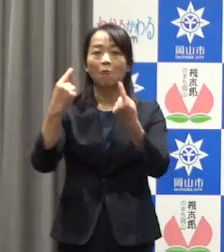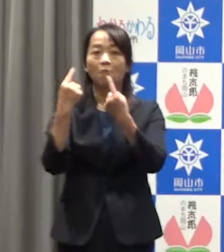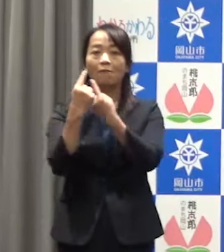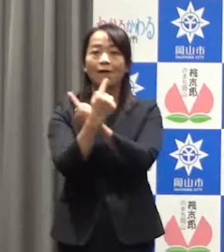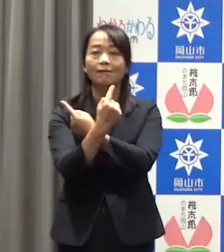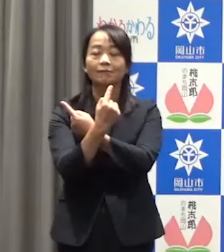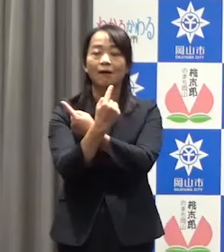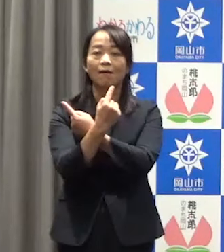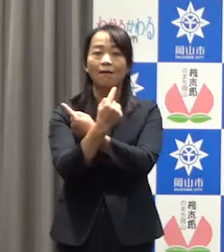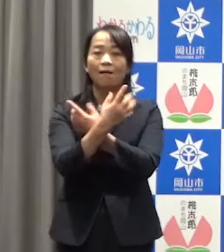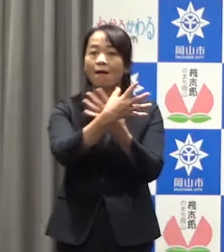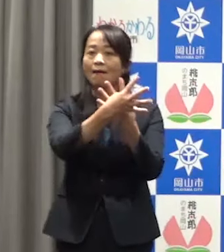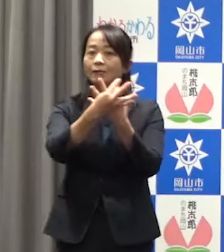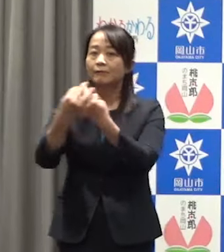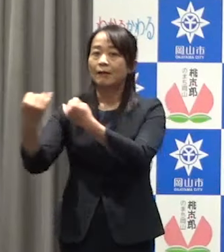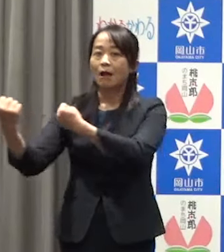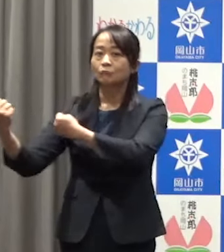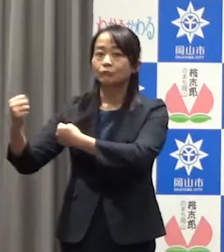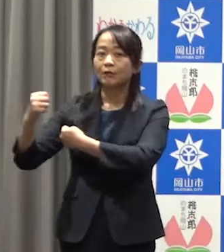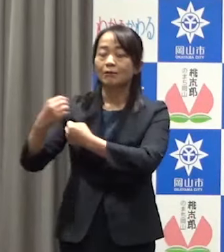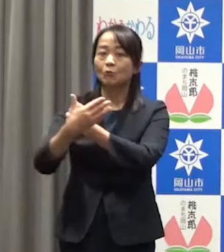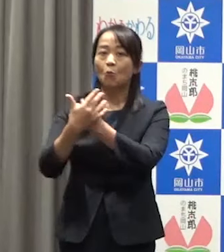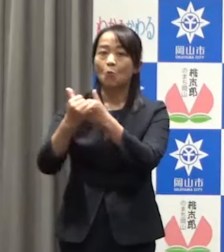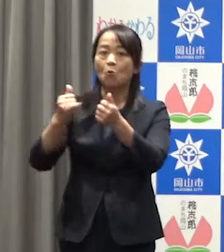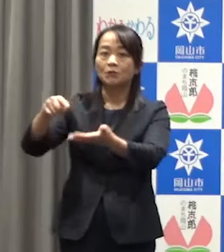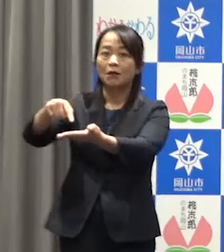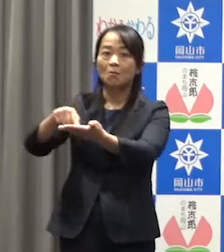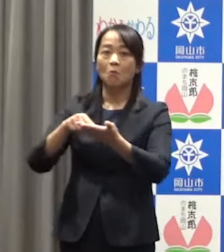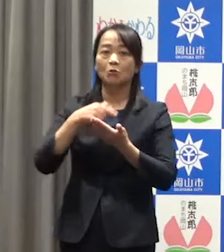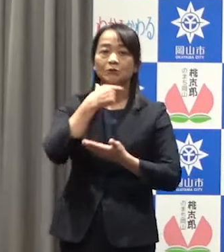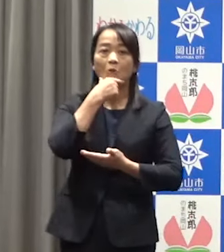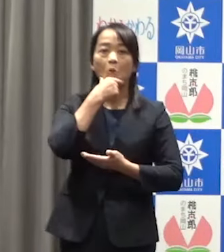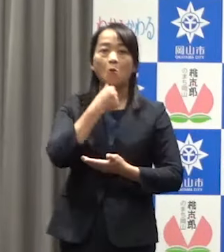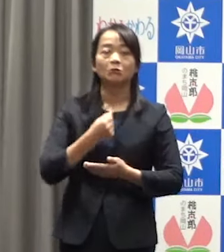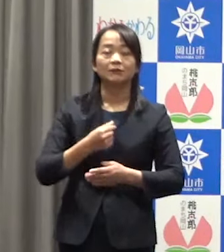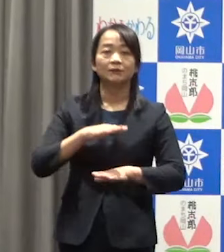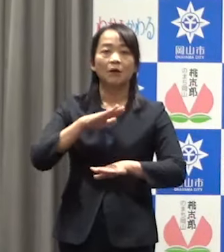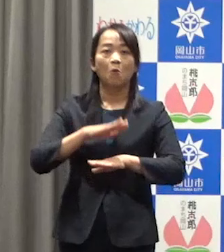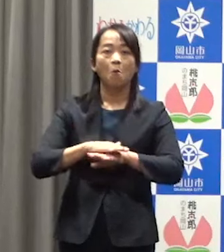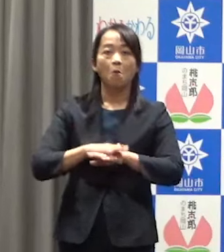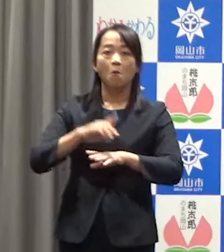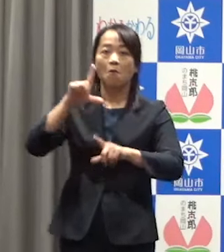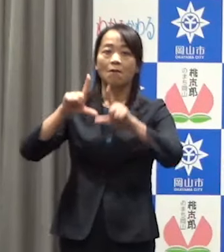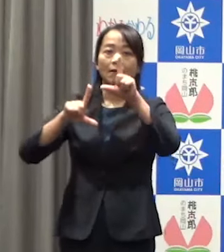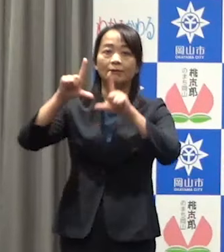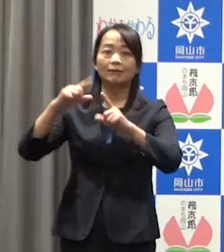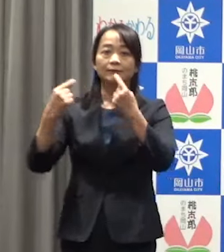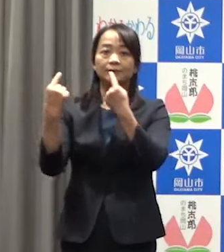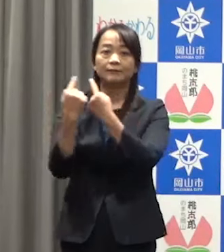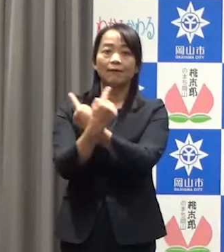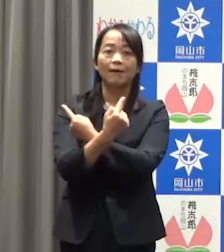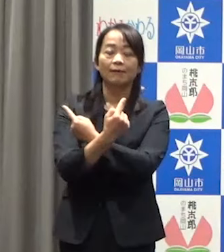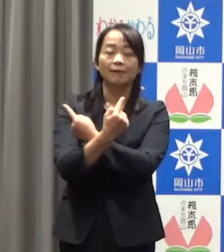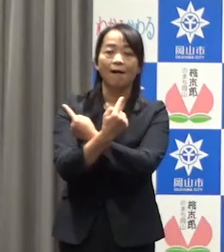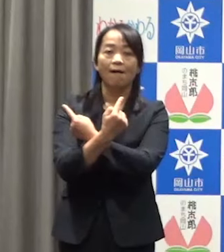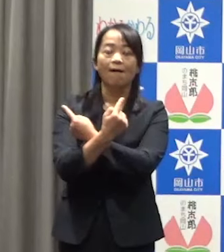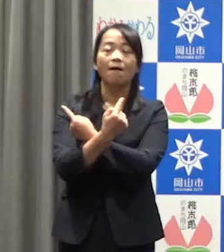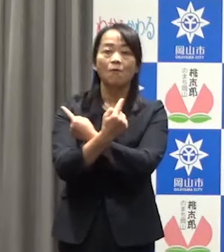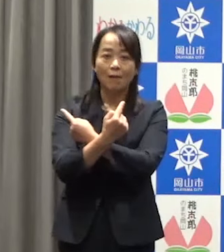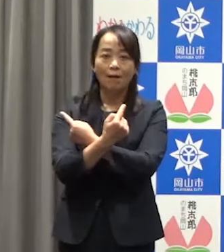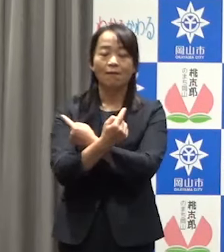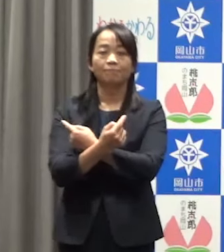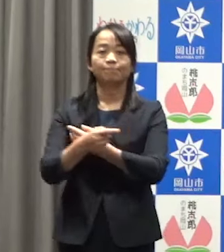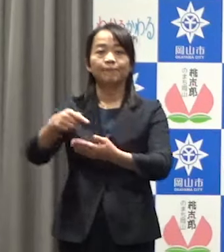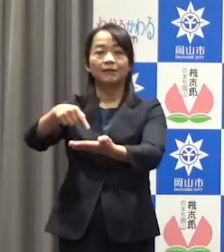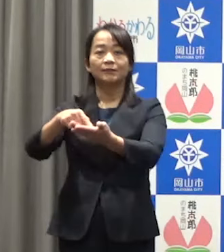申し込んでほしいというスタイルに変えました。それからはもう申請者は毎